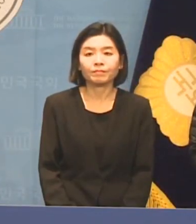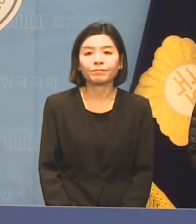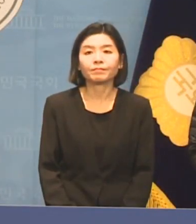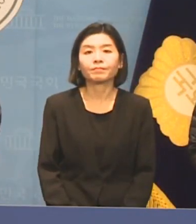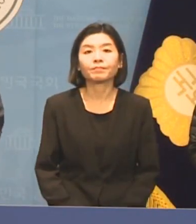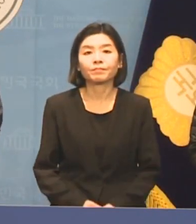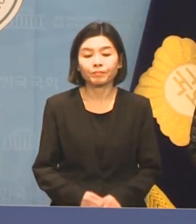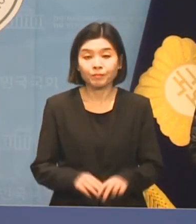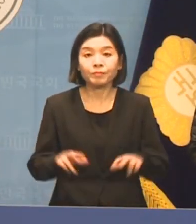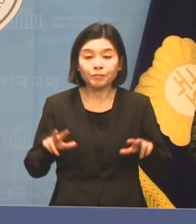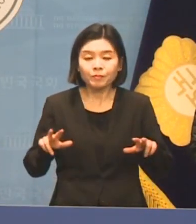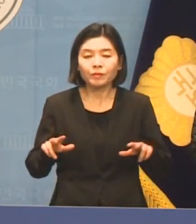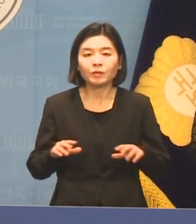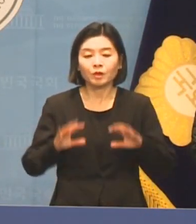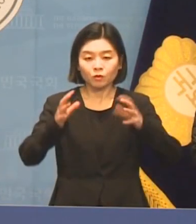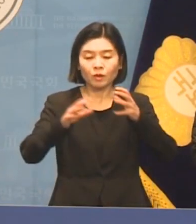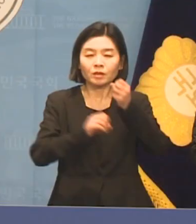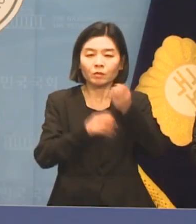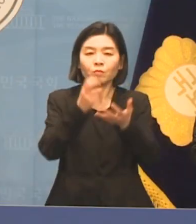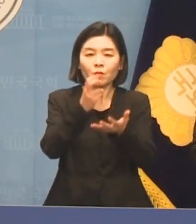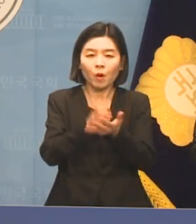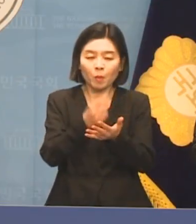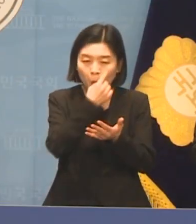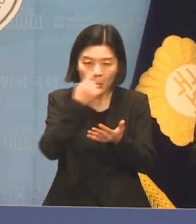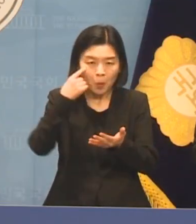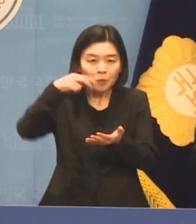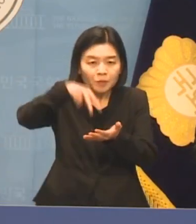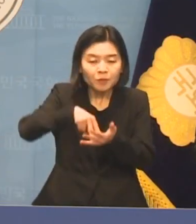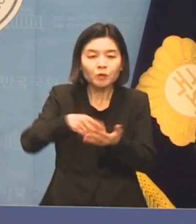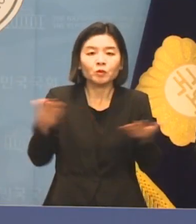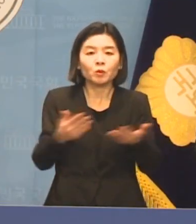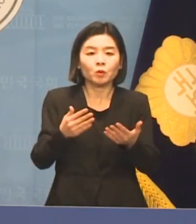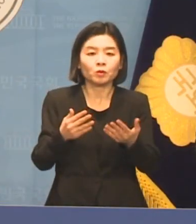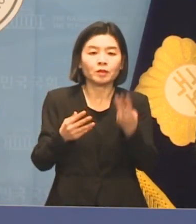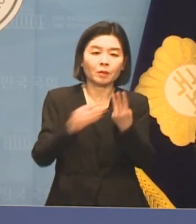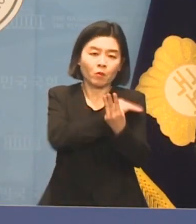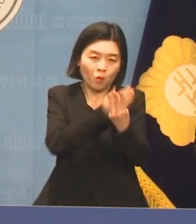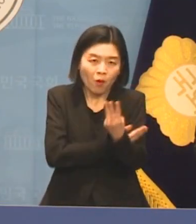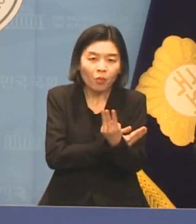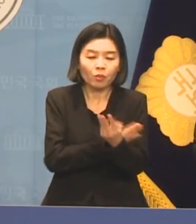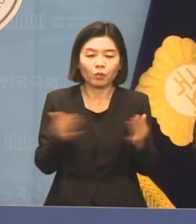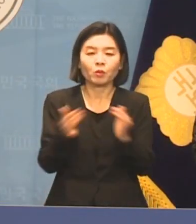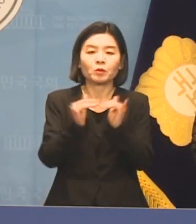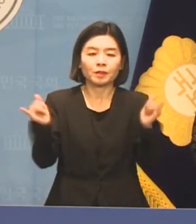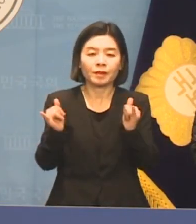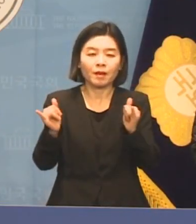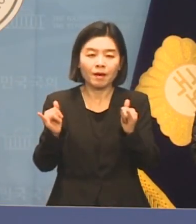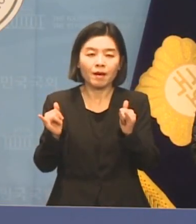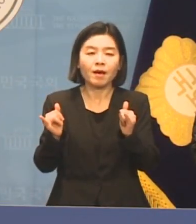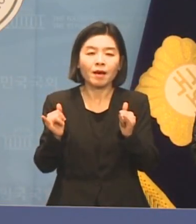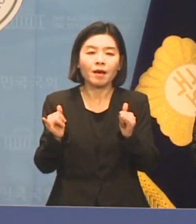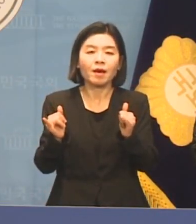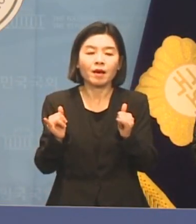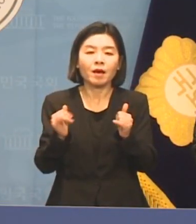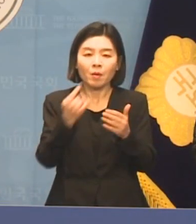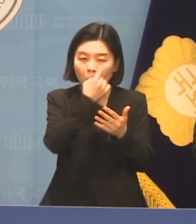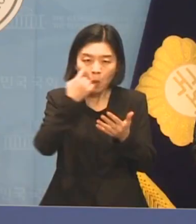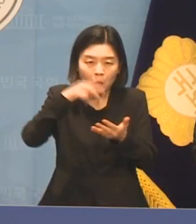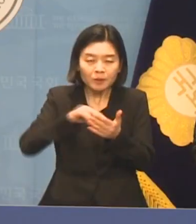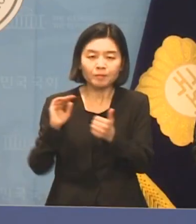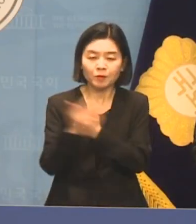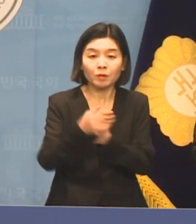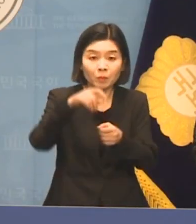네, 그럼 지금부터 헌법이 보장하는 노동 3권, 노동자의 온전한 노동 3권 보장을 위한 노조법 23조 개정안